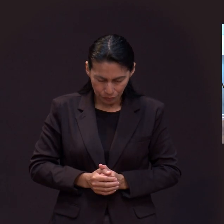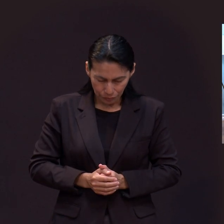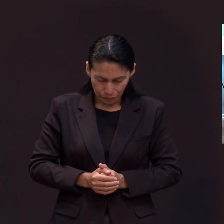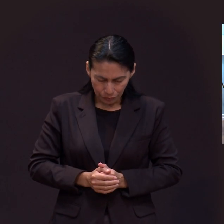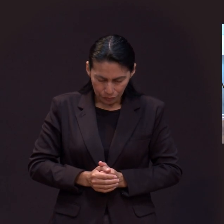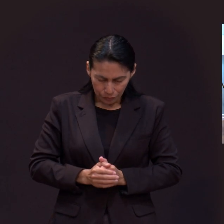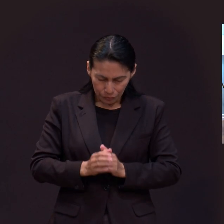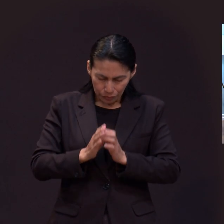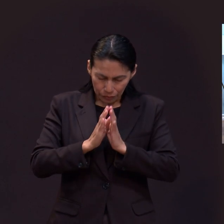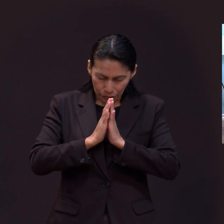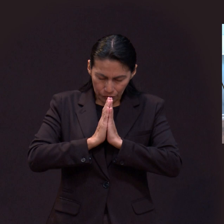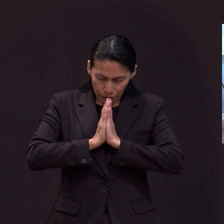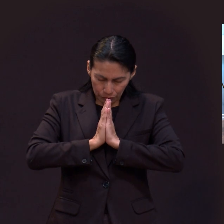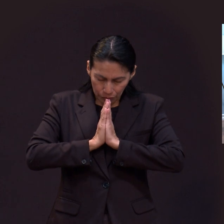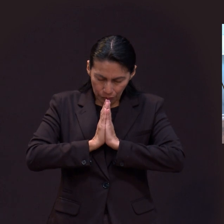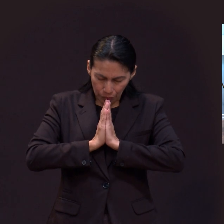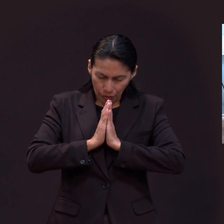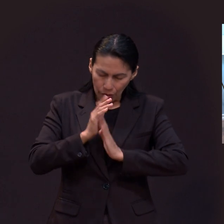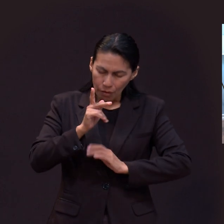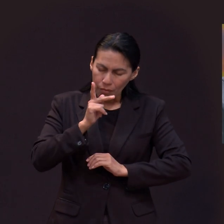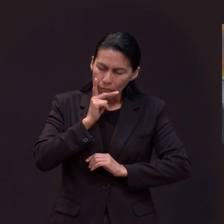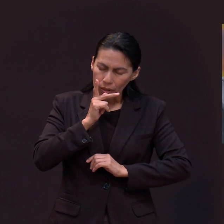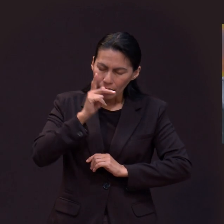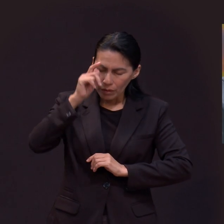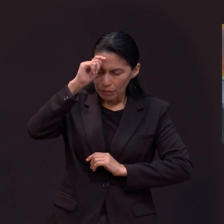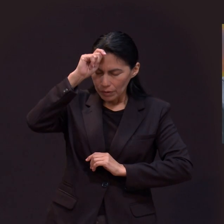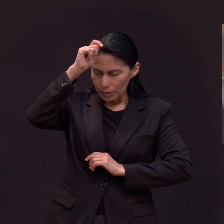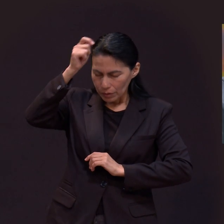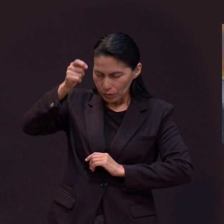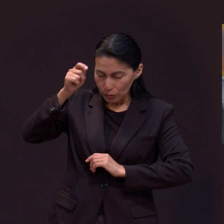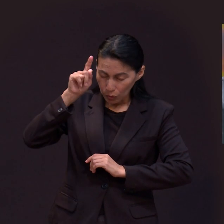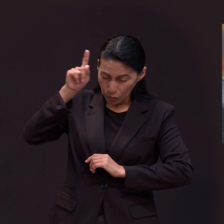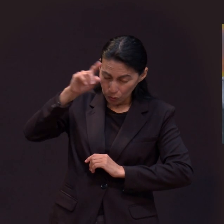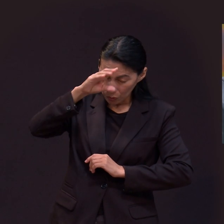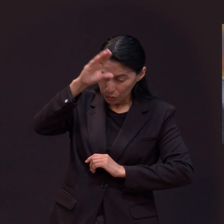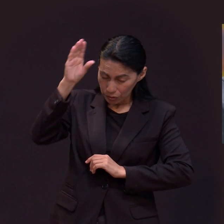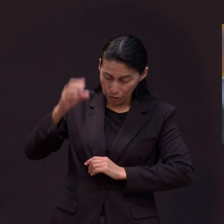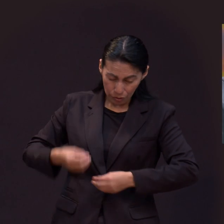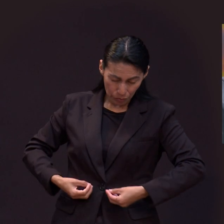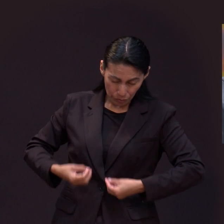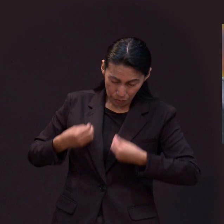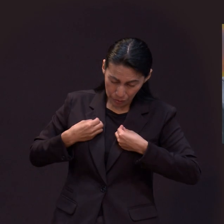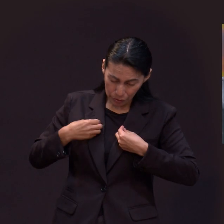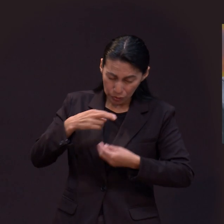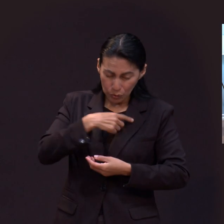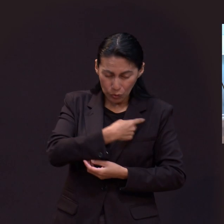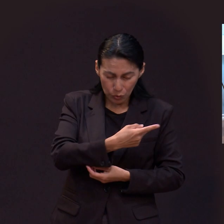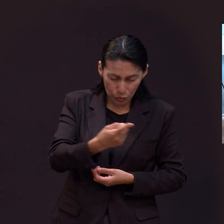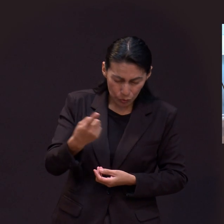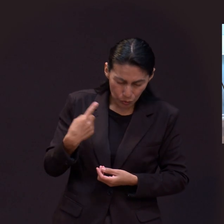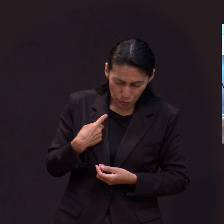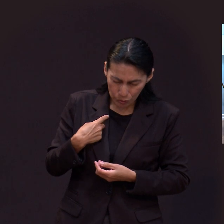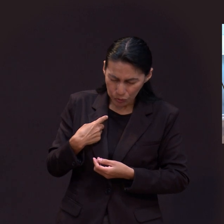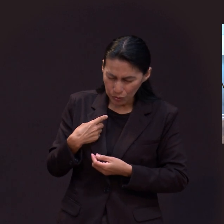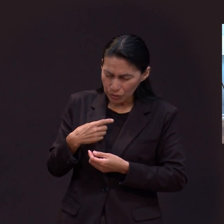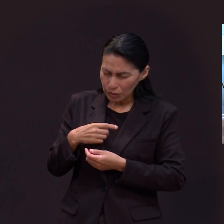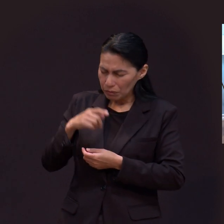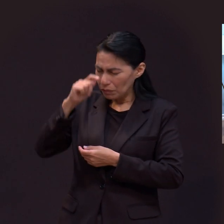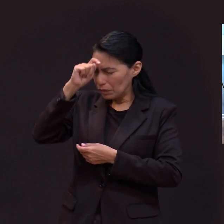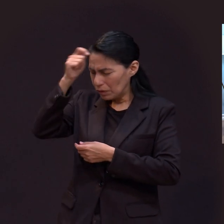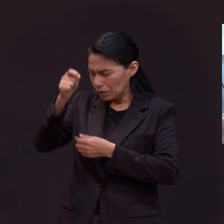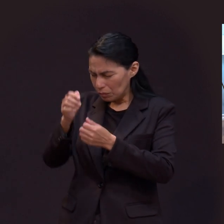oremos bendito padre que moras en los cielos alabamos y bendecimos tu nombre porque eres bueno